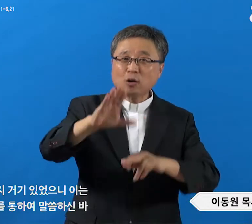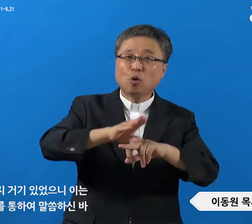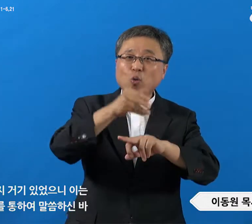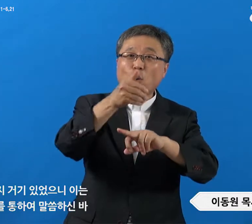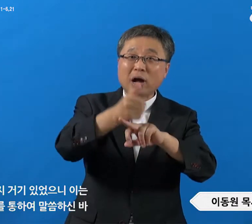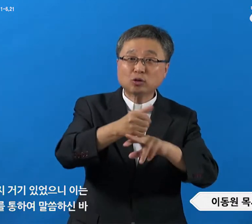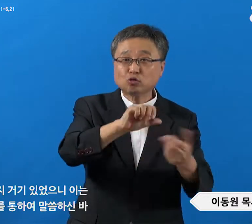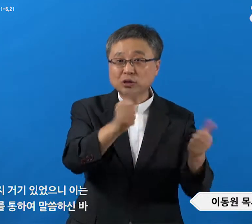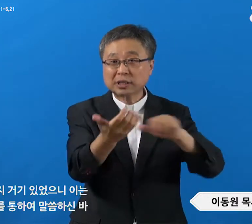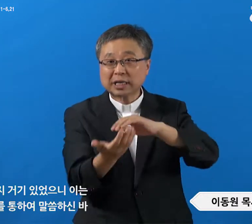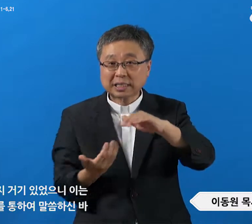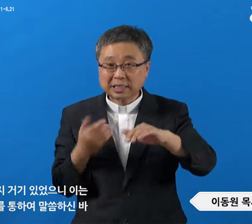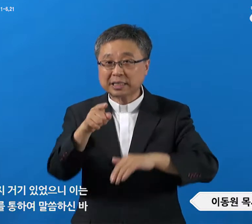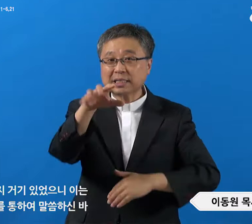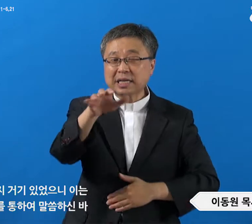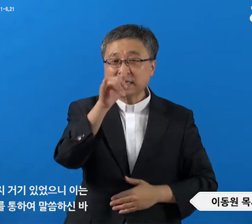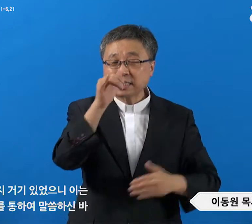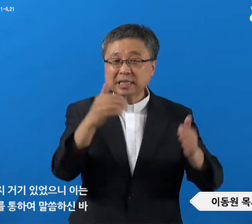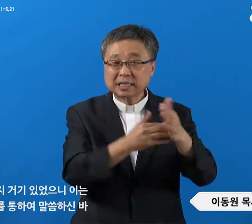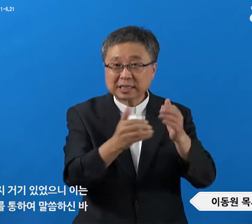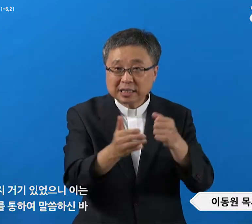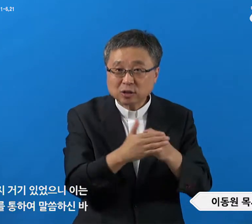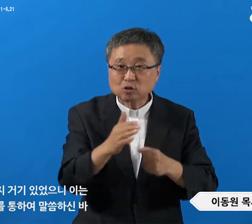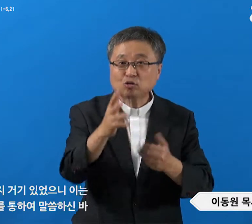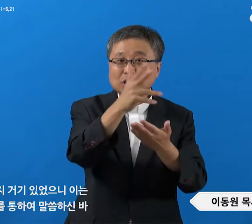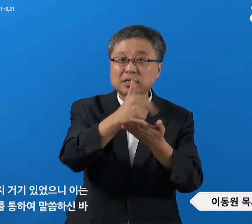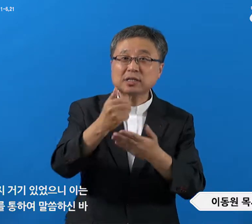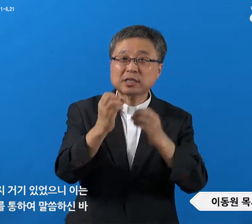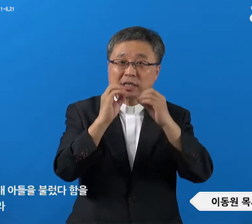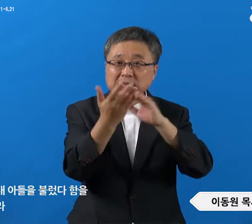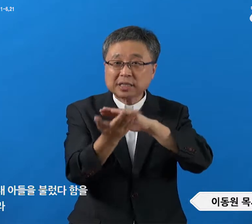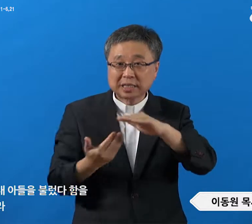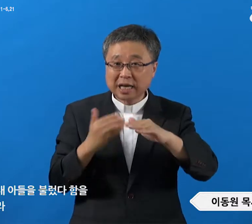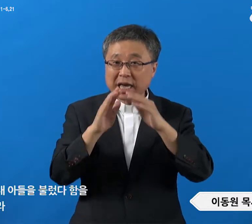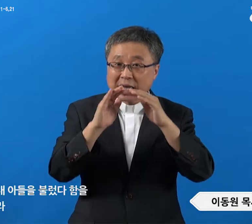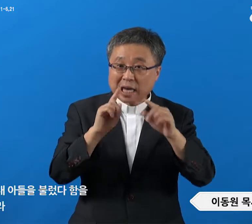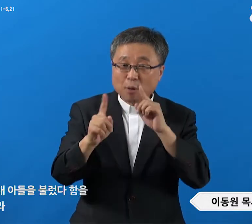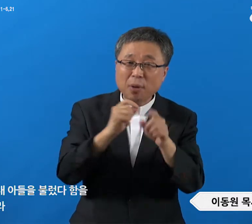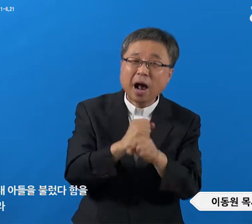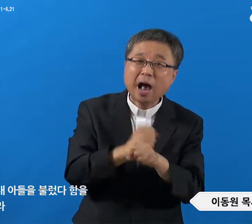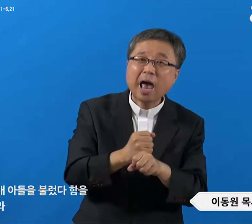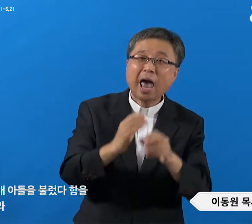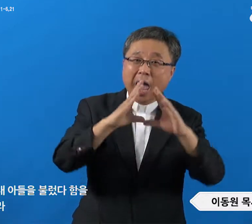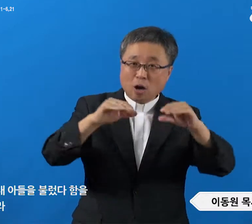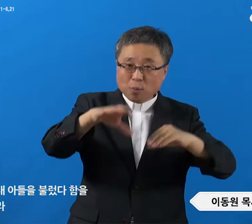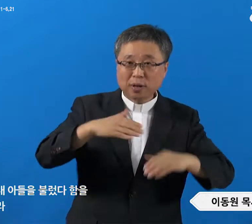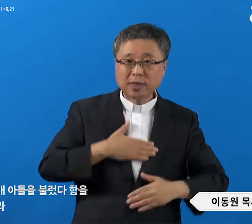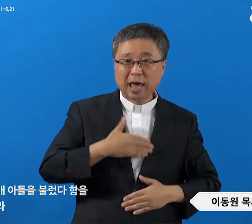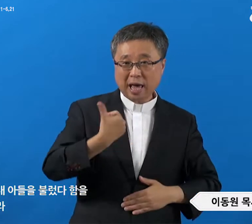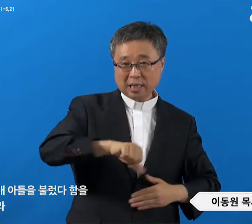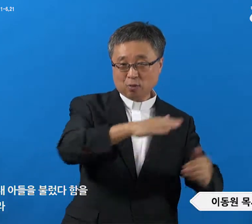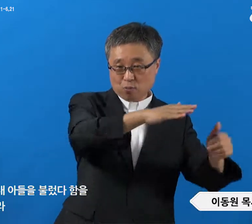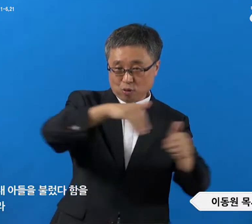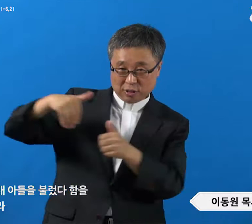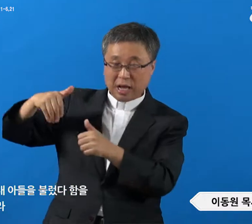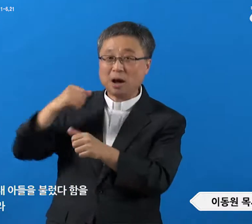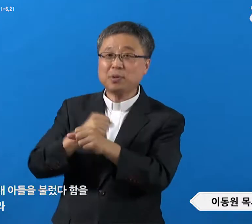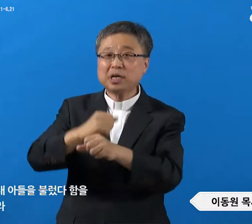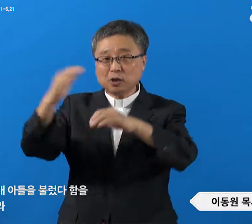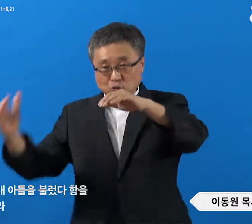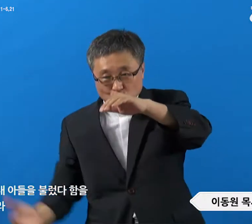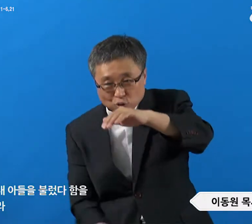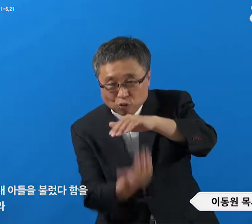거기 있었으니 이는 주께서 선지자들을 통하여 말씀하신 바 애굽으로부터 내 아들을 불렀다함을 이루려